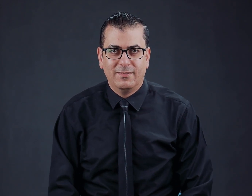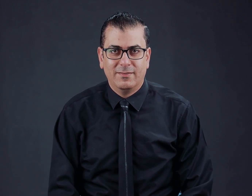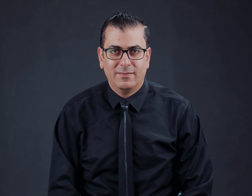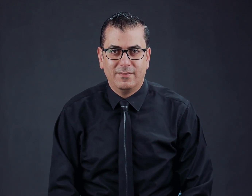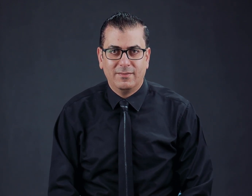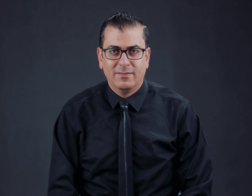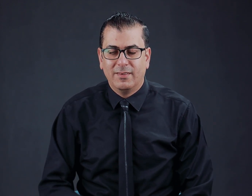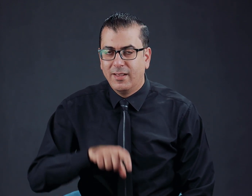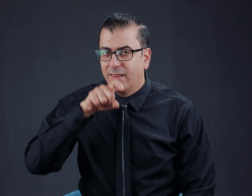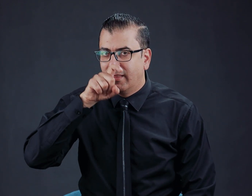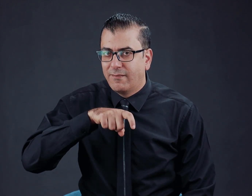الطفيلة،